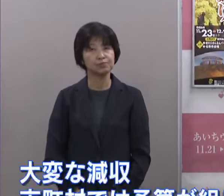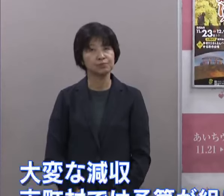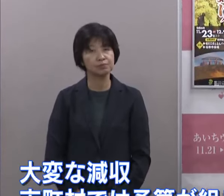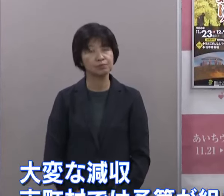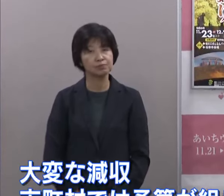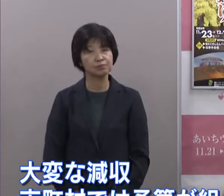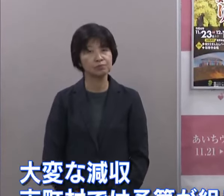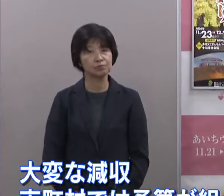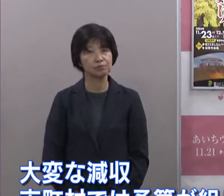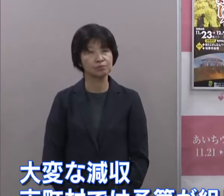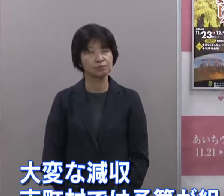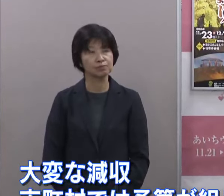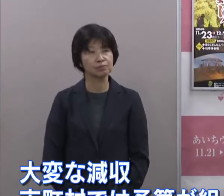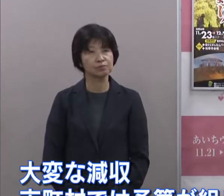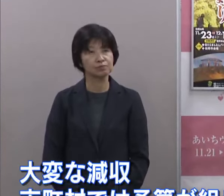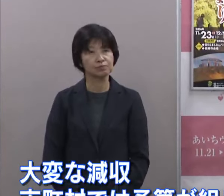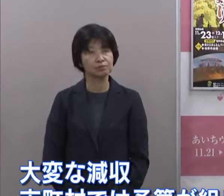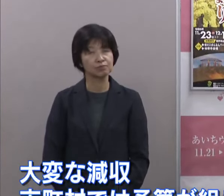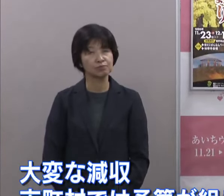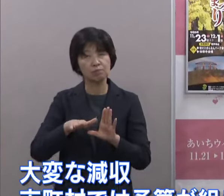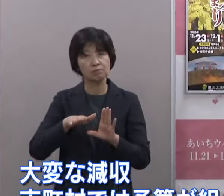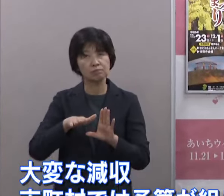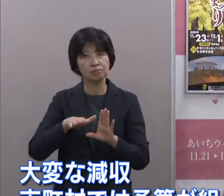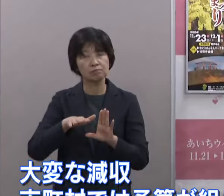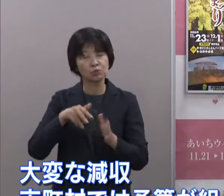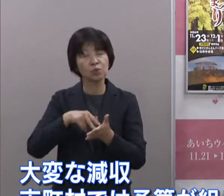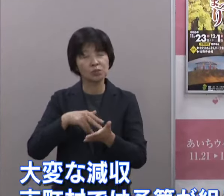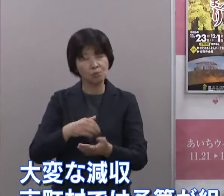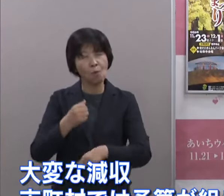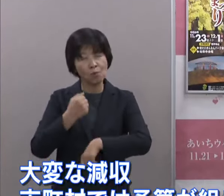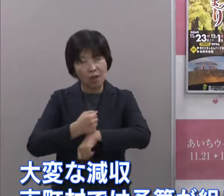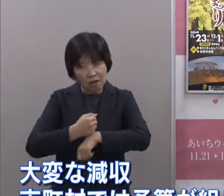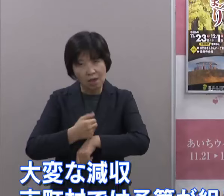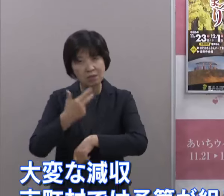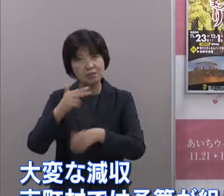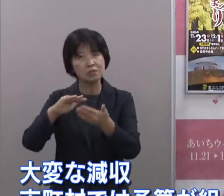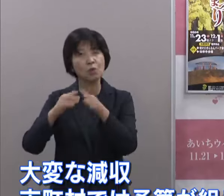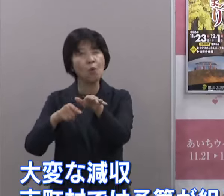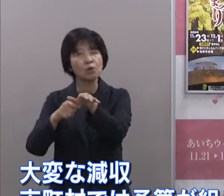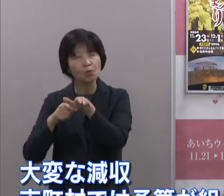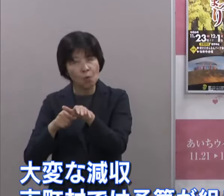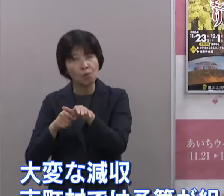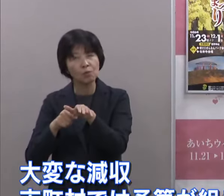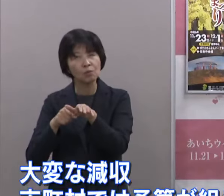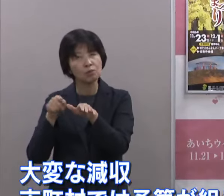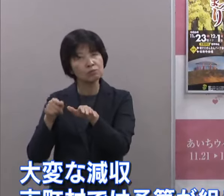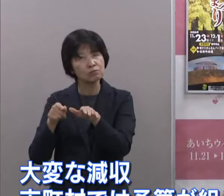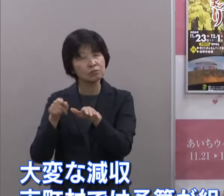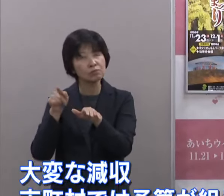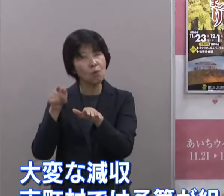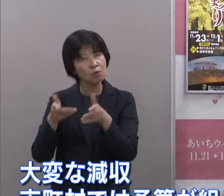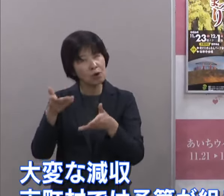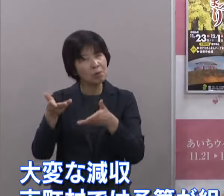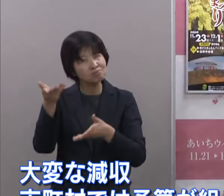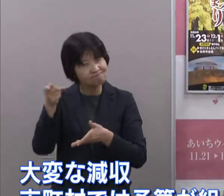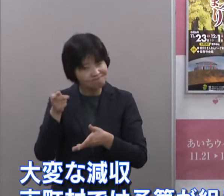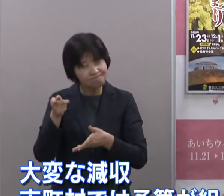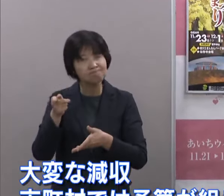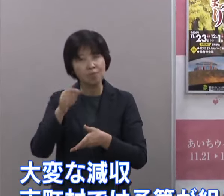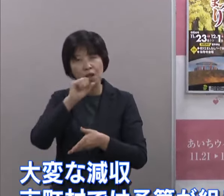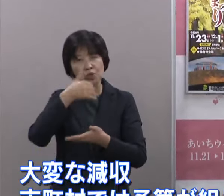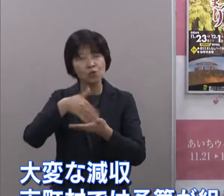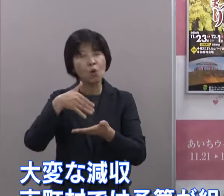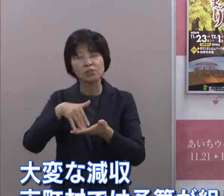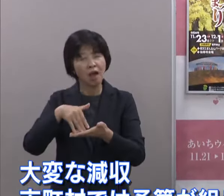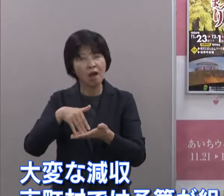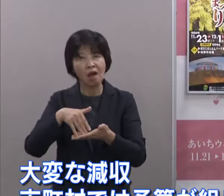まあ大変なあの原種ですね町村はま多分多分あれじゃないですか予算が組めない